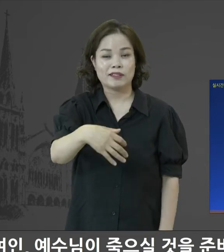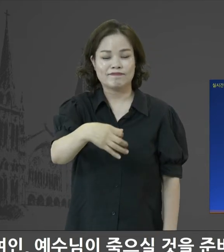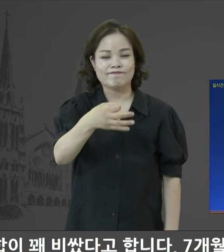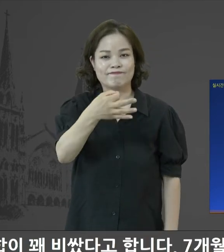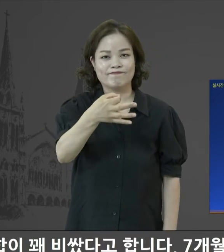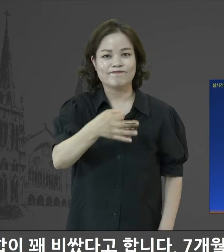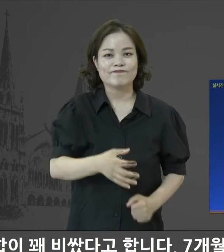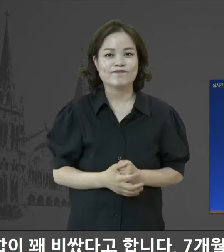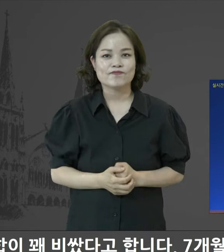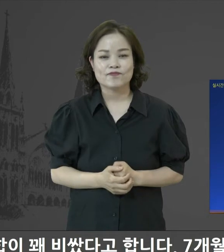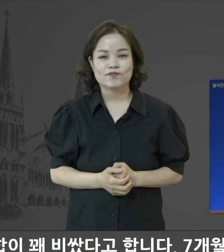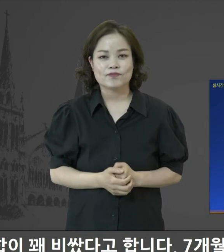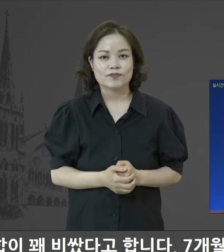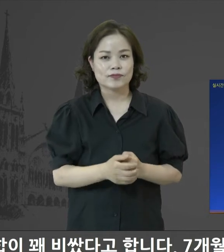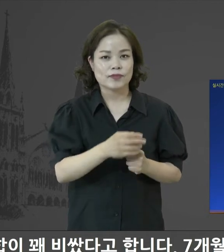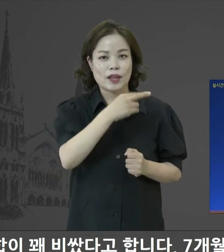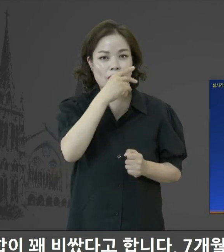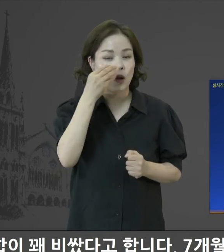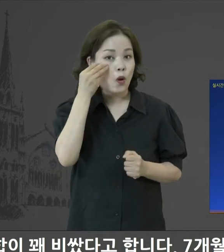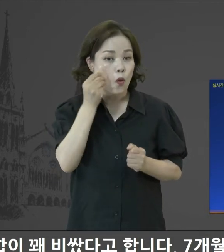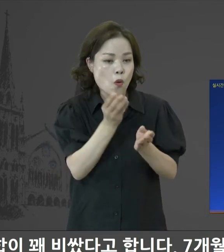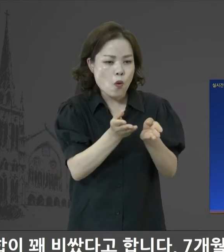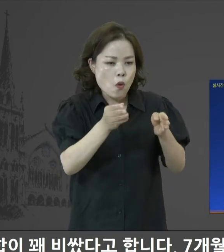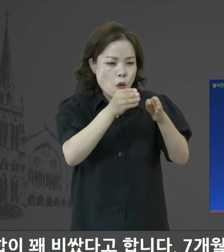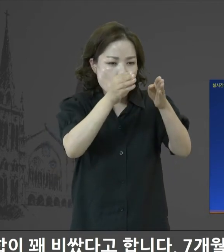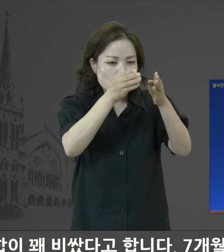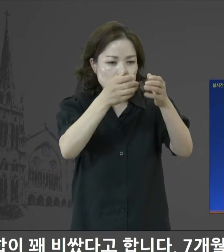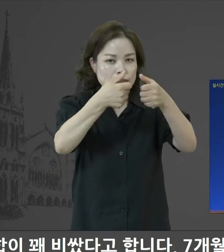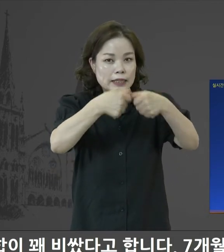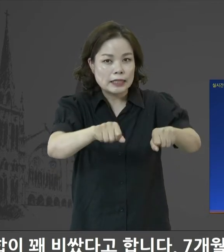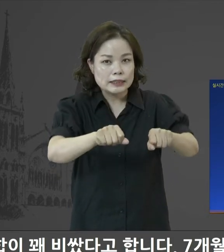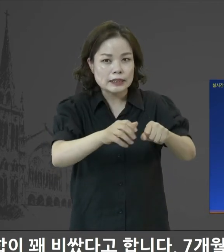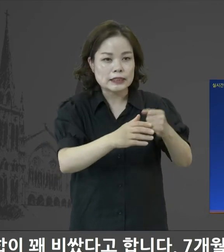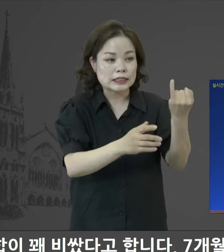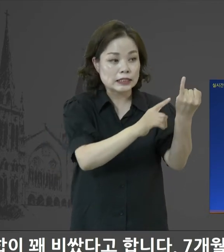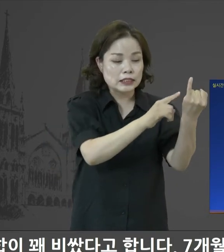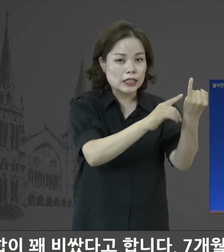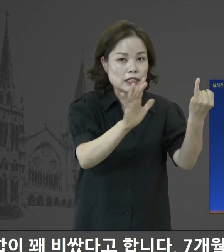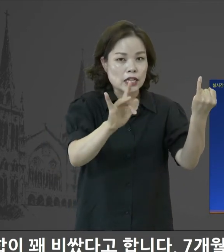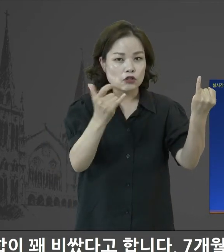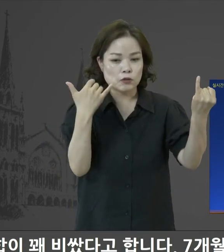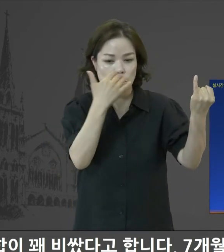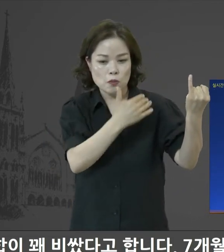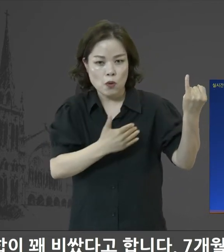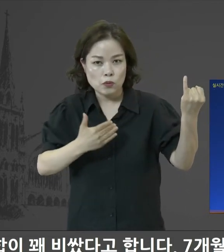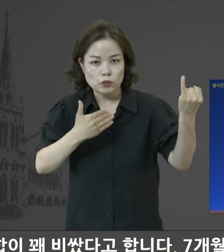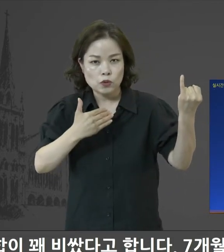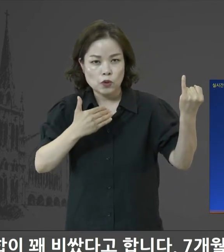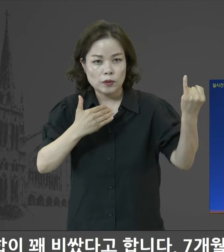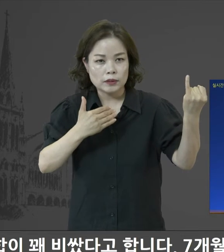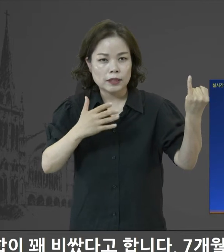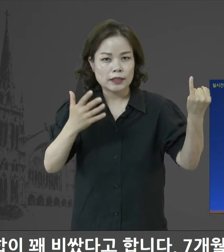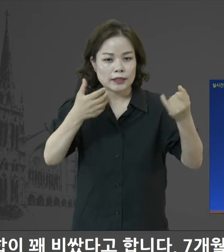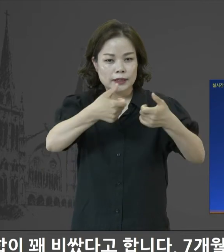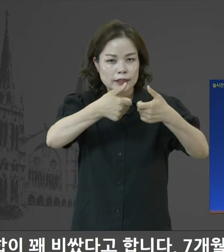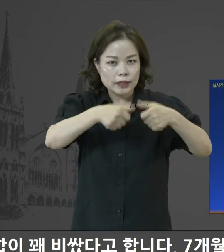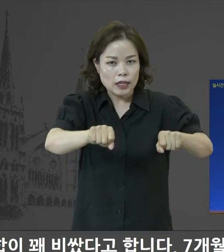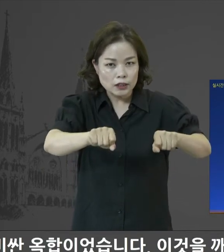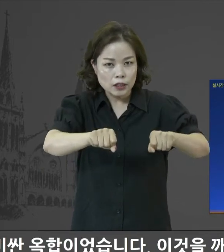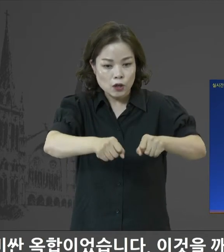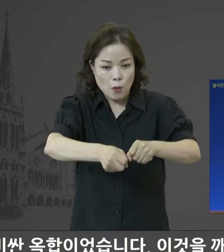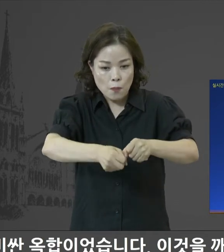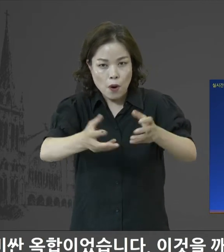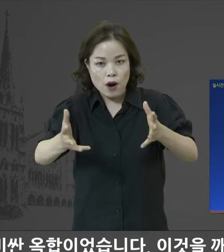옥합이죠. 이것을 깨뜨려서 예수님의 이 몸에 부을 때 살짝 바르는 것도 아니고 깨뜨려서